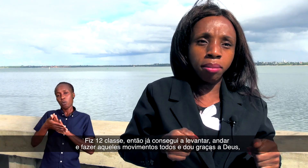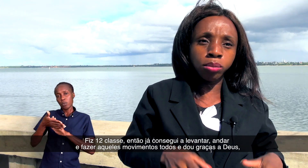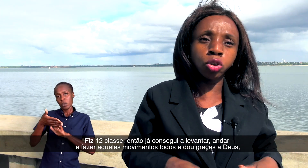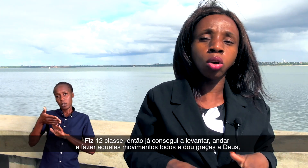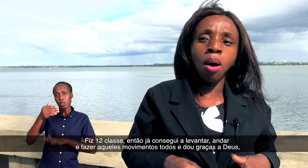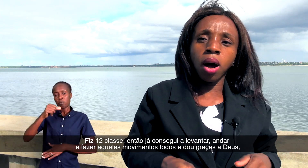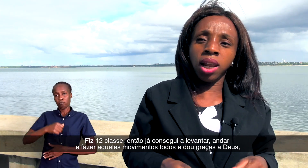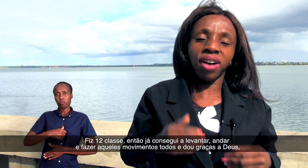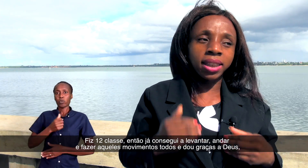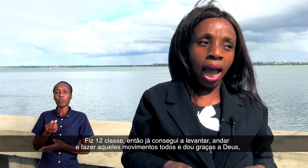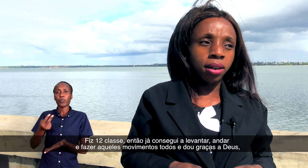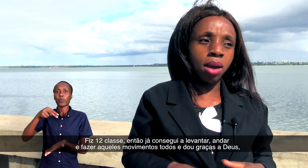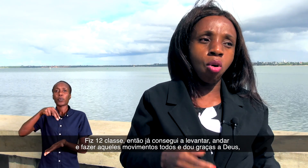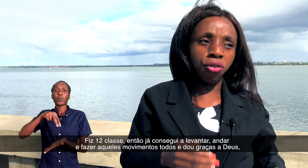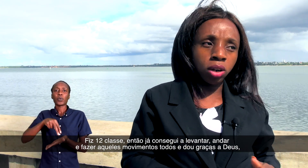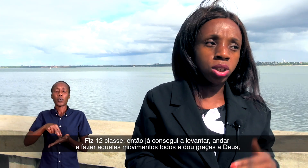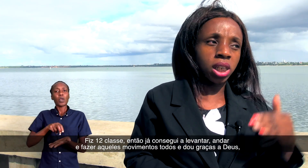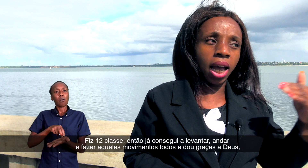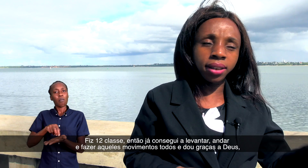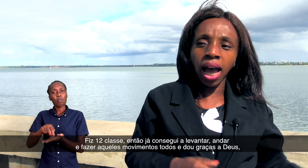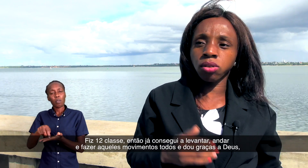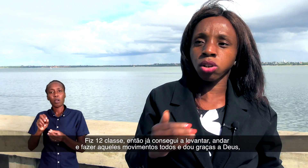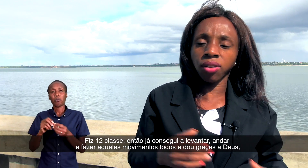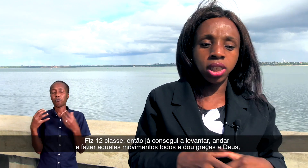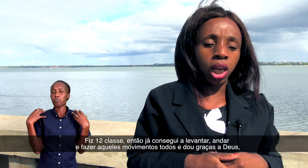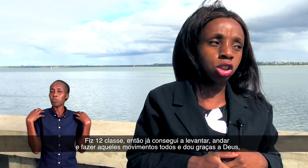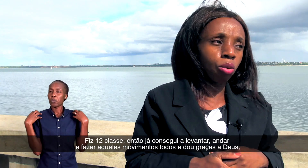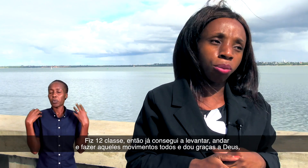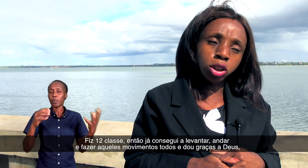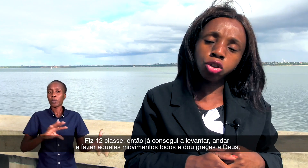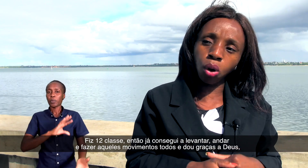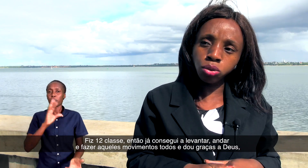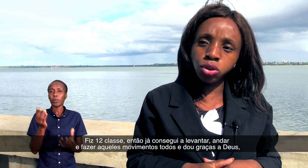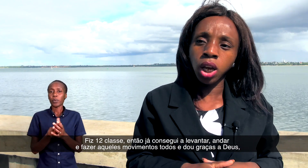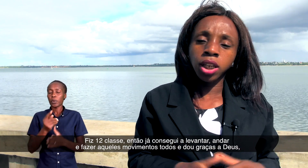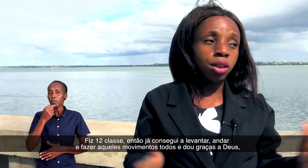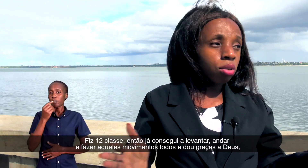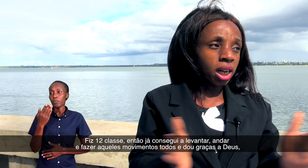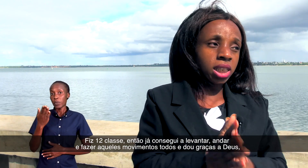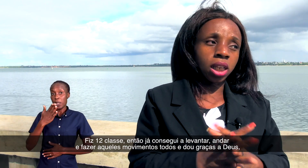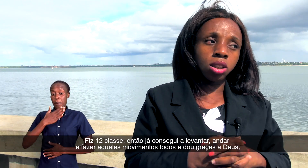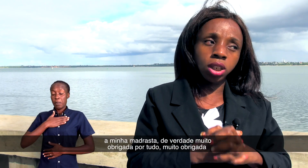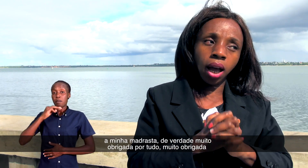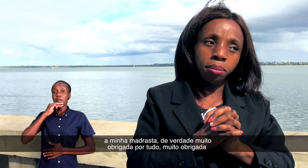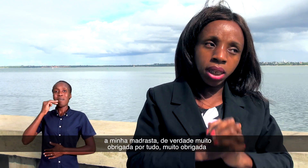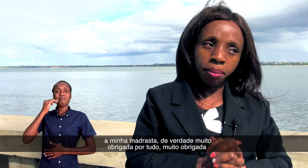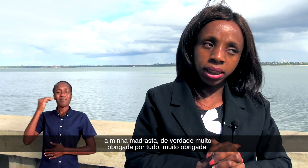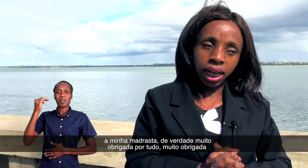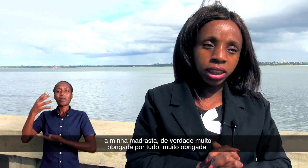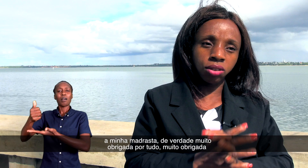mesmo levantar, mover, conseguir andar, fazer aqueles movimentos todos. E digo, graças a Deus, a minha madrasta de